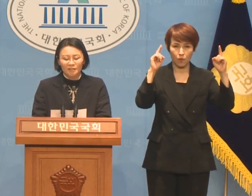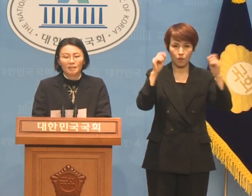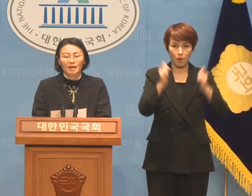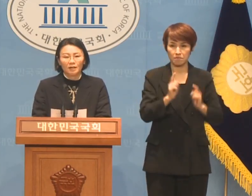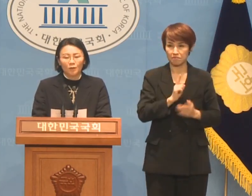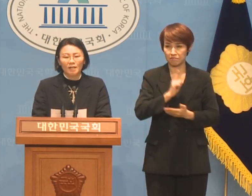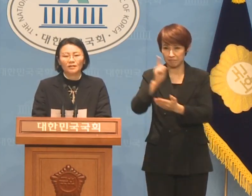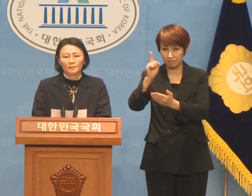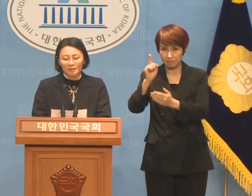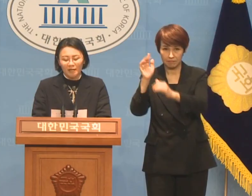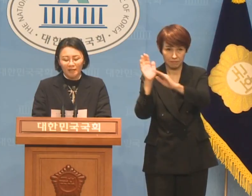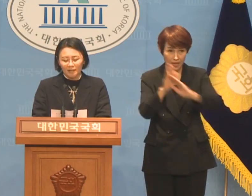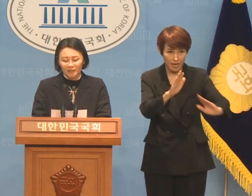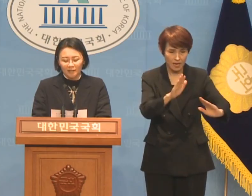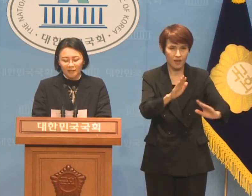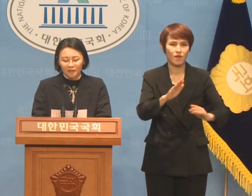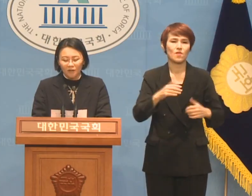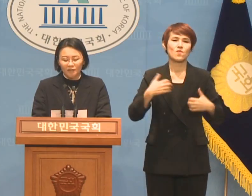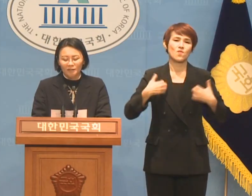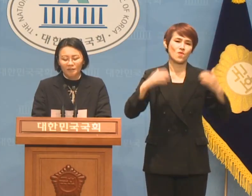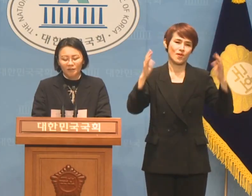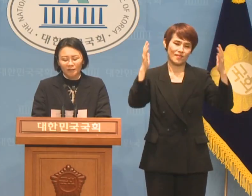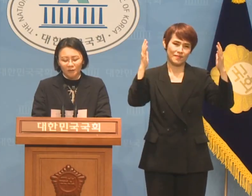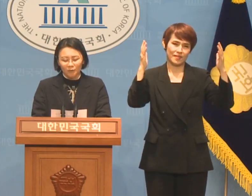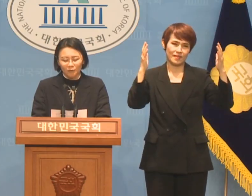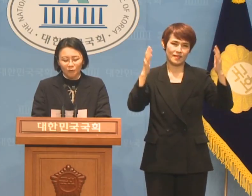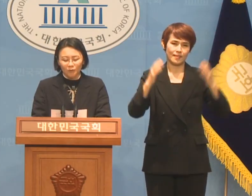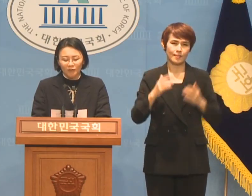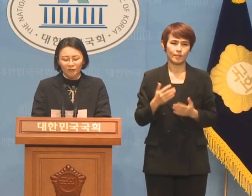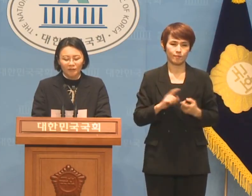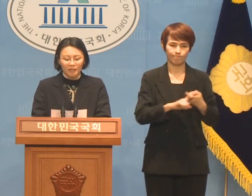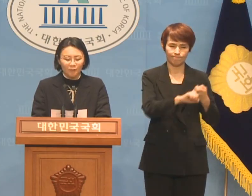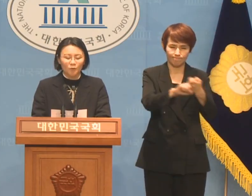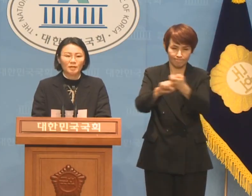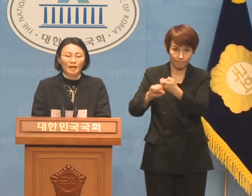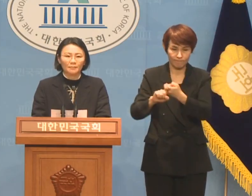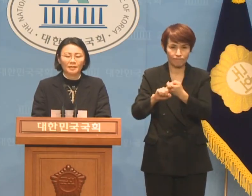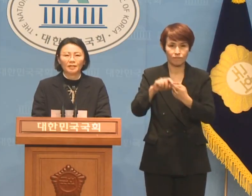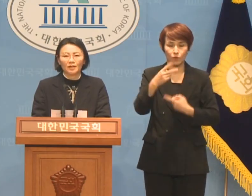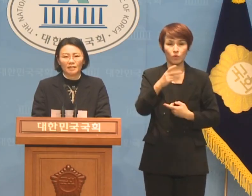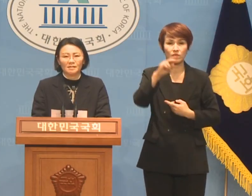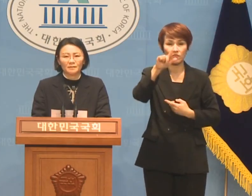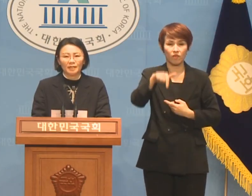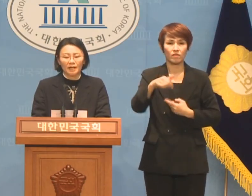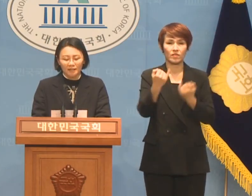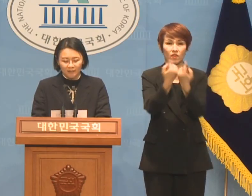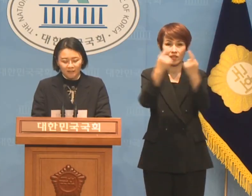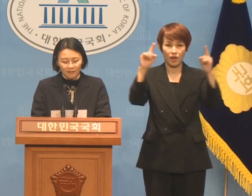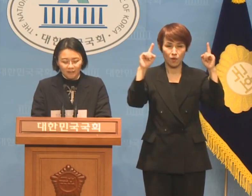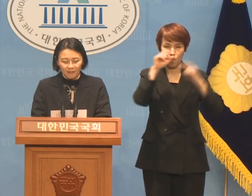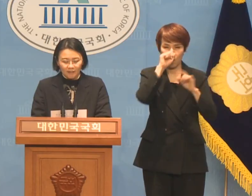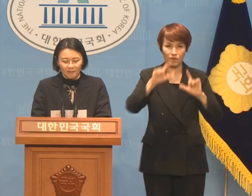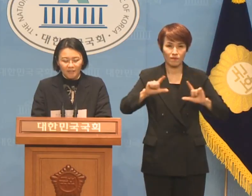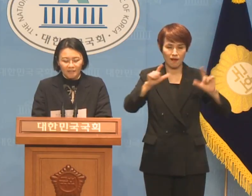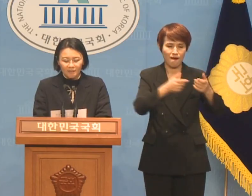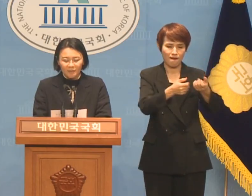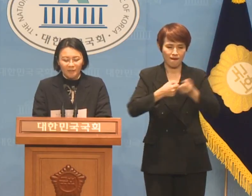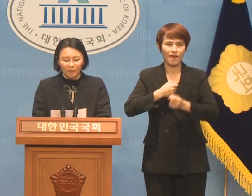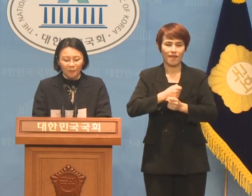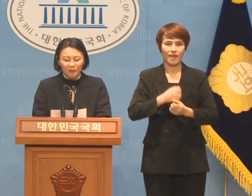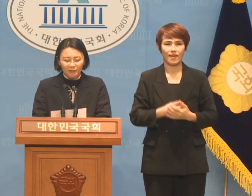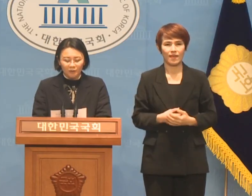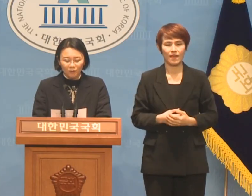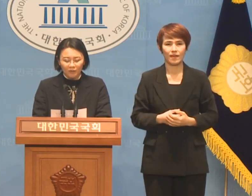신청 기각 환영합니다. 더 큰 연대로 동덕여대의 봄을 앞당겨야겠습니다. 지난